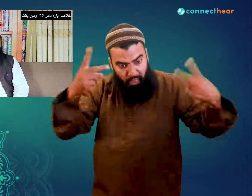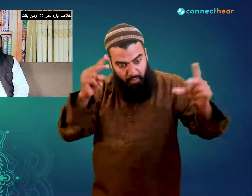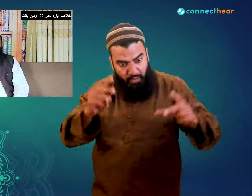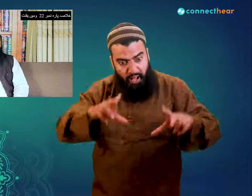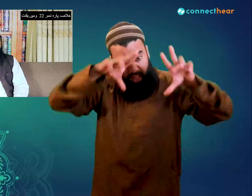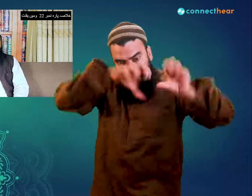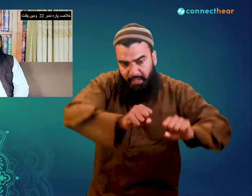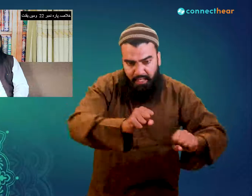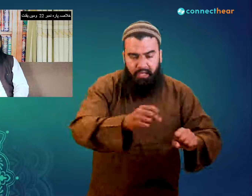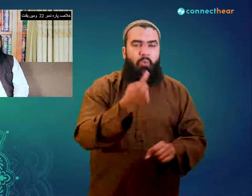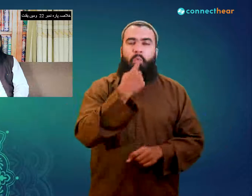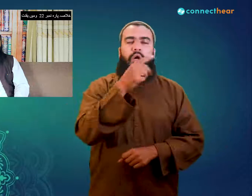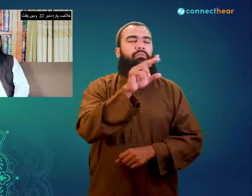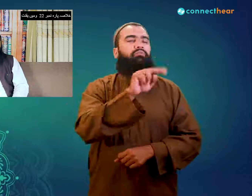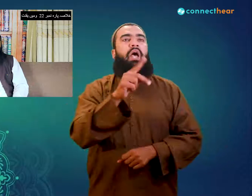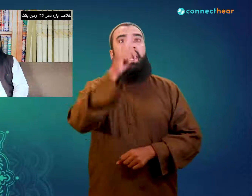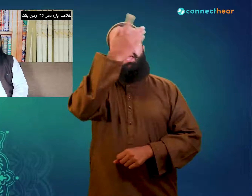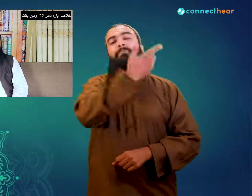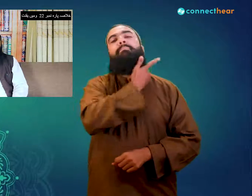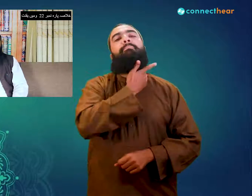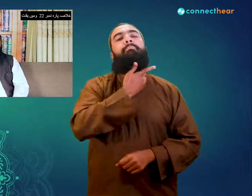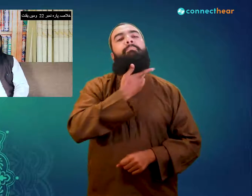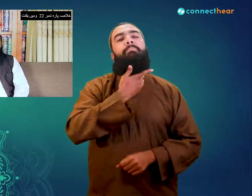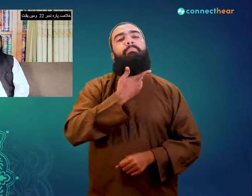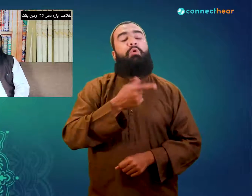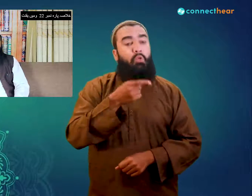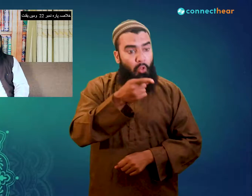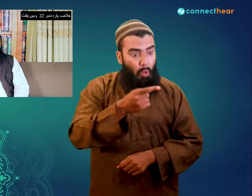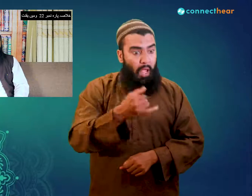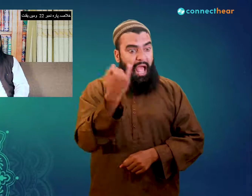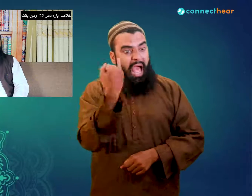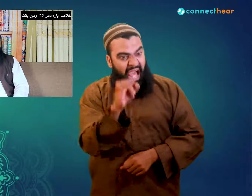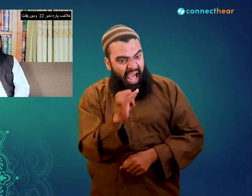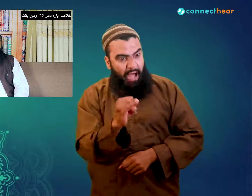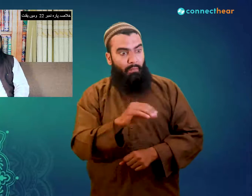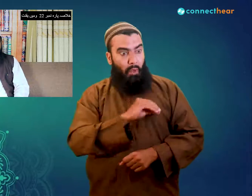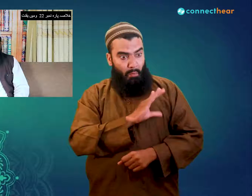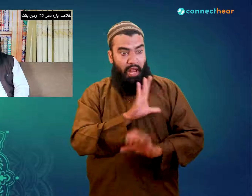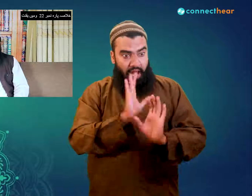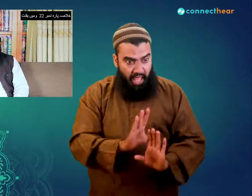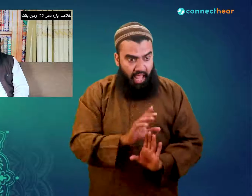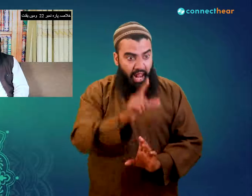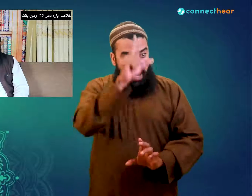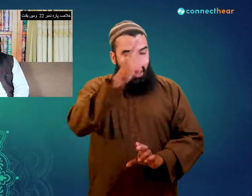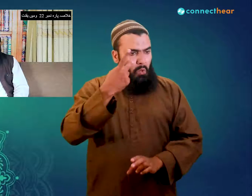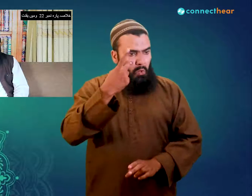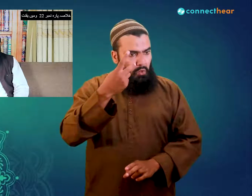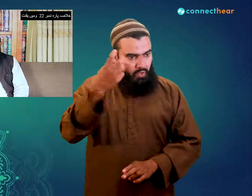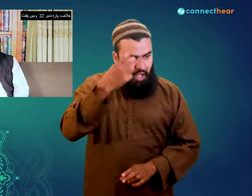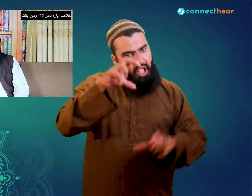مبنی ہے، اور اس وجہ سے تم برے اعمال کر رہے ہو، اللہ تمہیں عذاب نہیں دے گا، یہ نہیں ہو سکتا۔